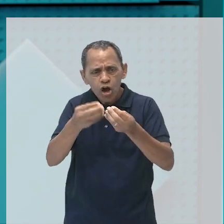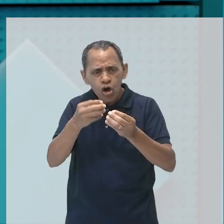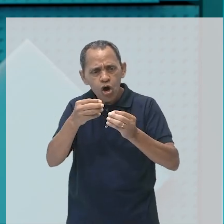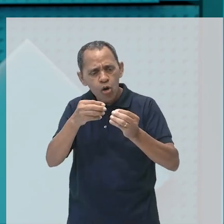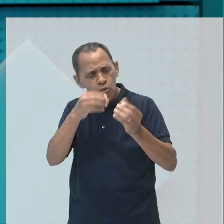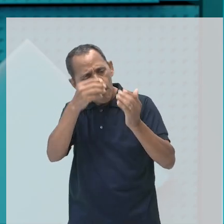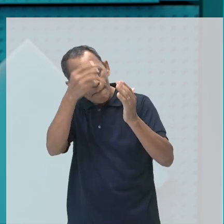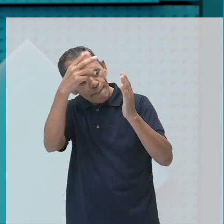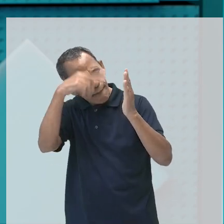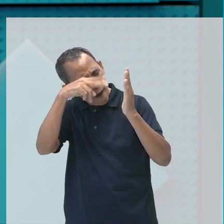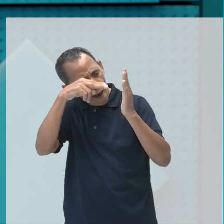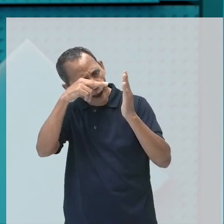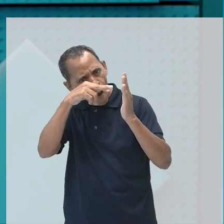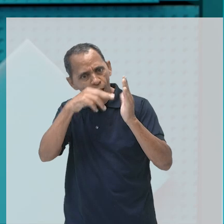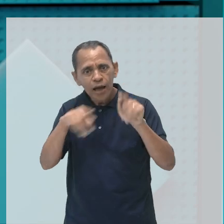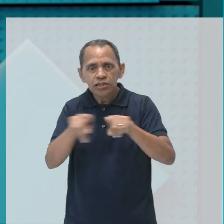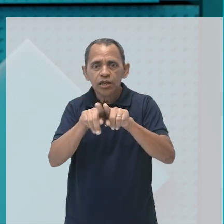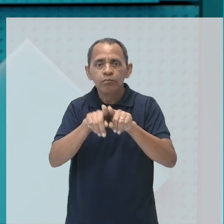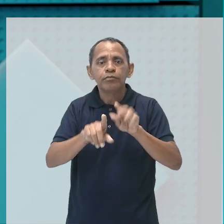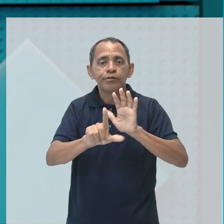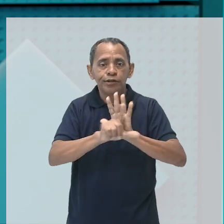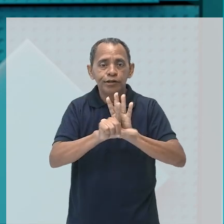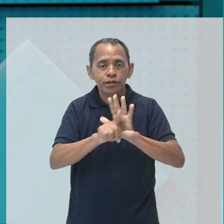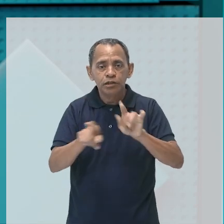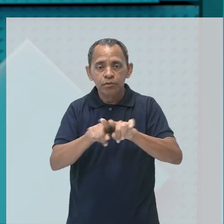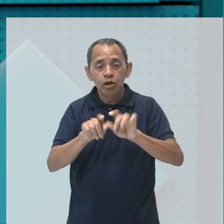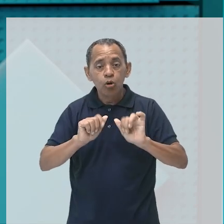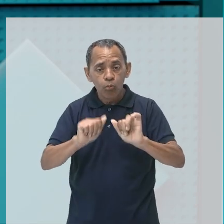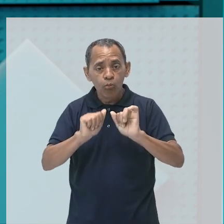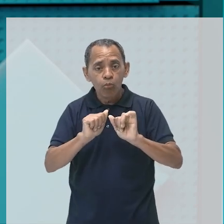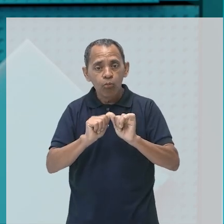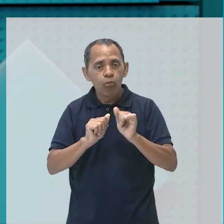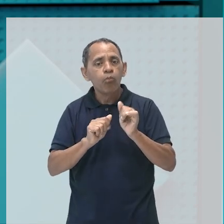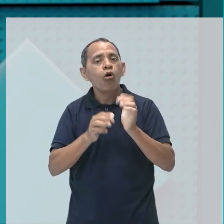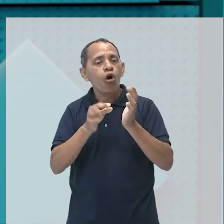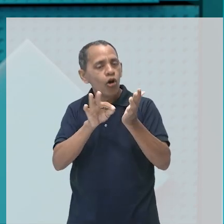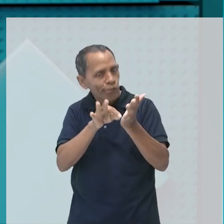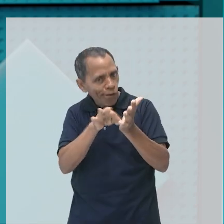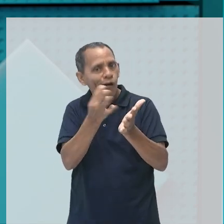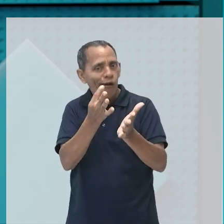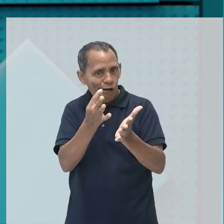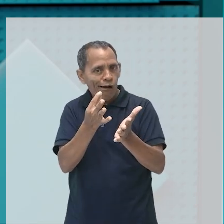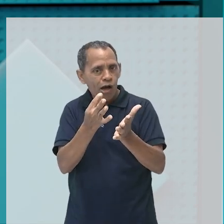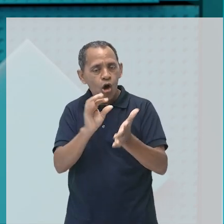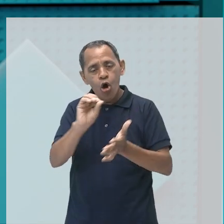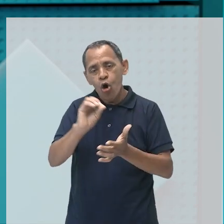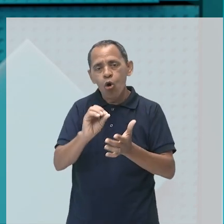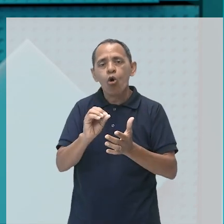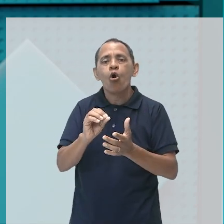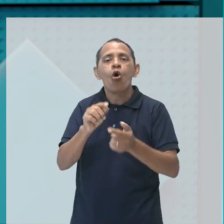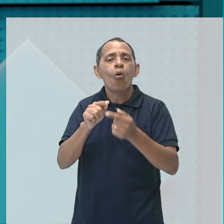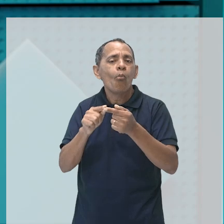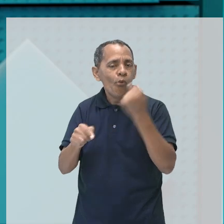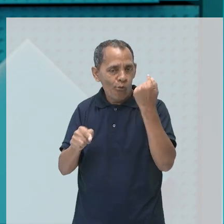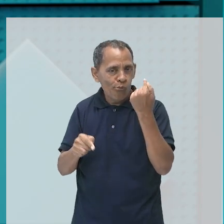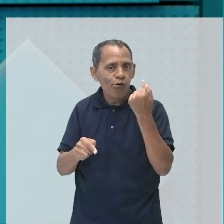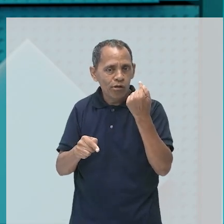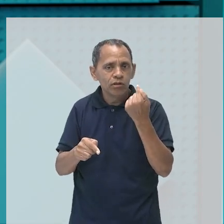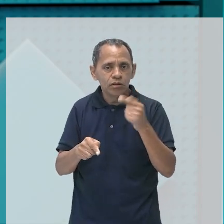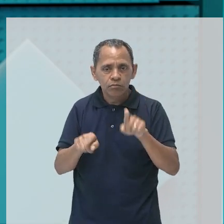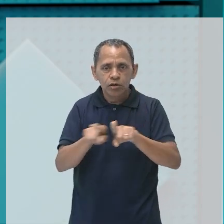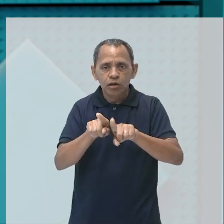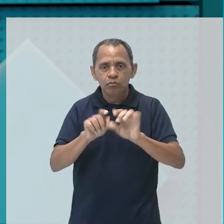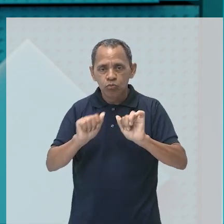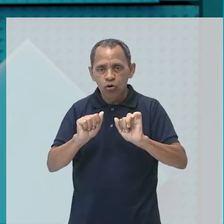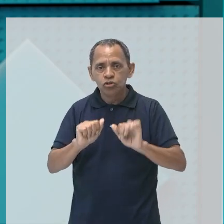àquela legislação. Bom, ele pode sancionar e ele pode vetar. Ele sancionando, o que acontece? Tem mais uma